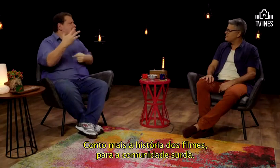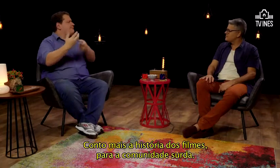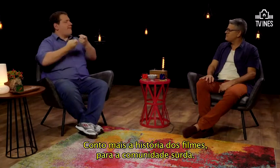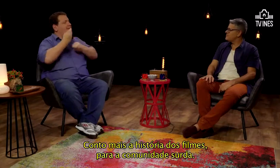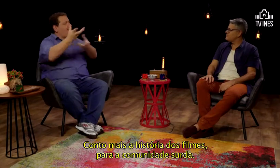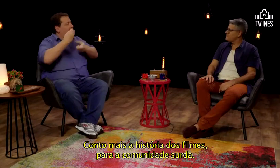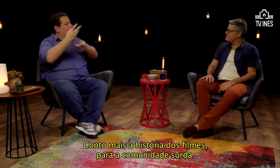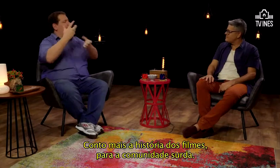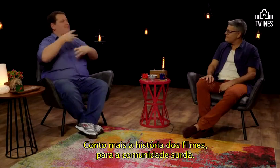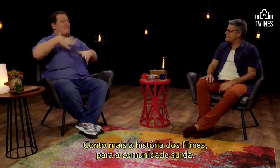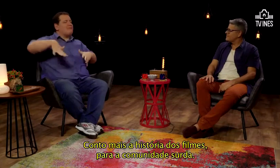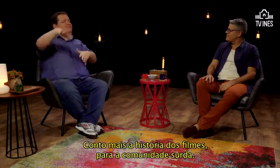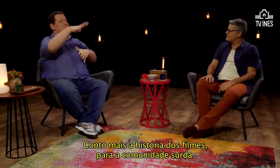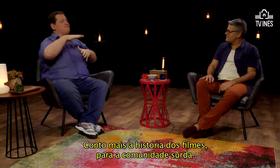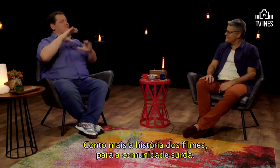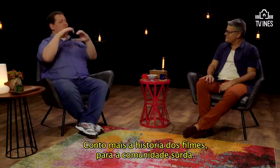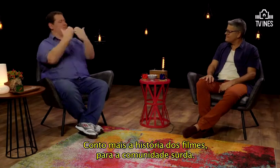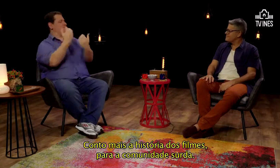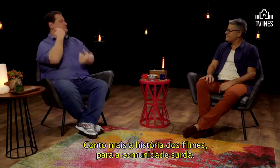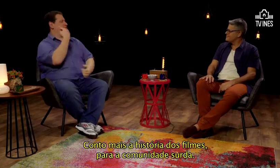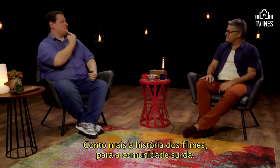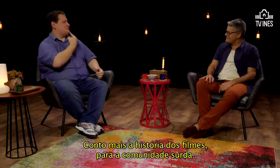filmes para a comunidade surda.